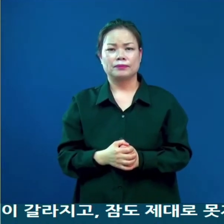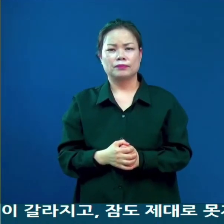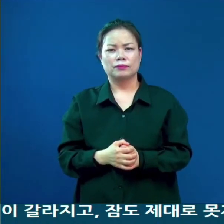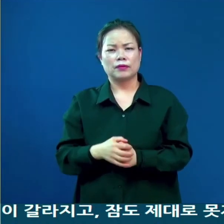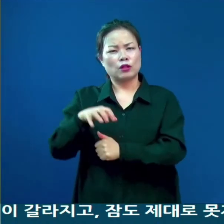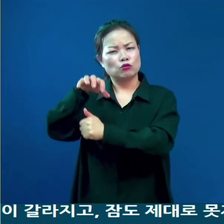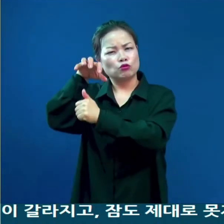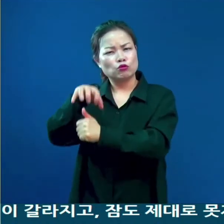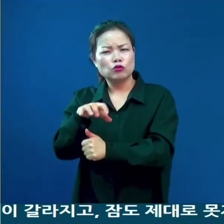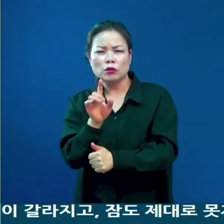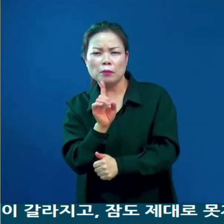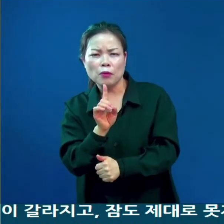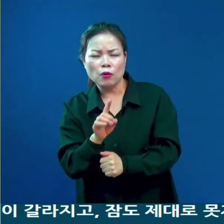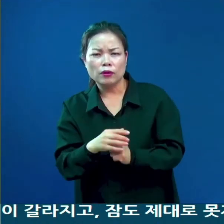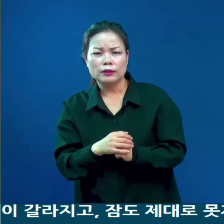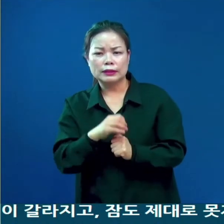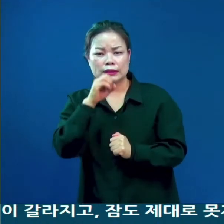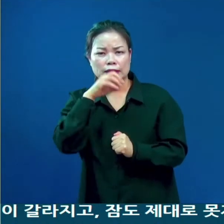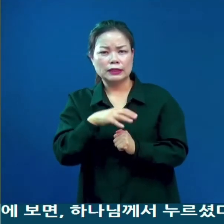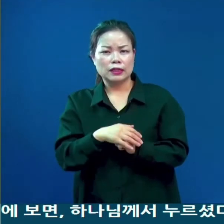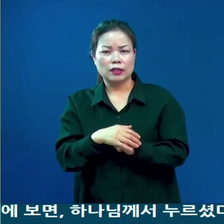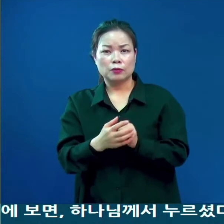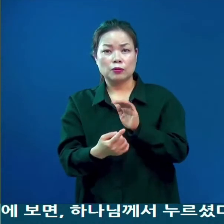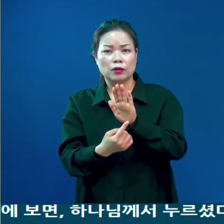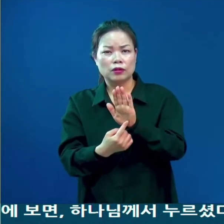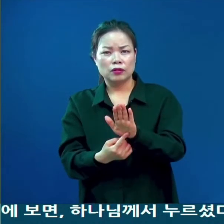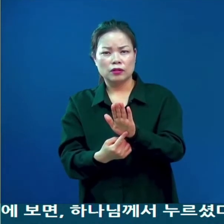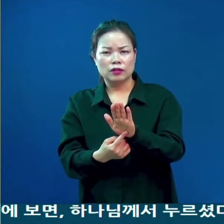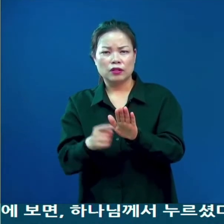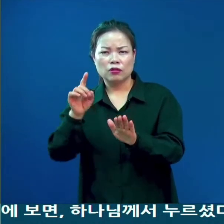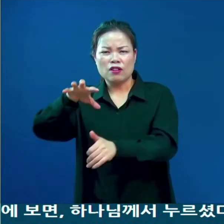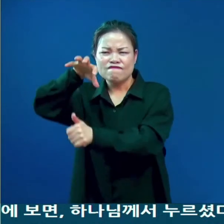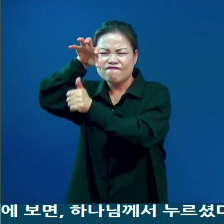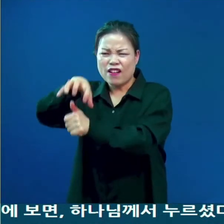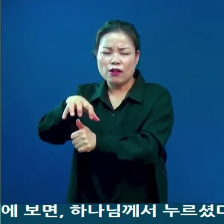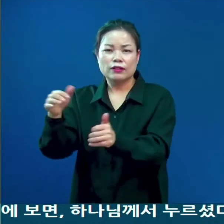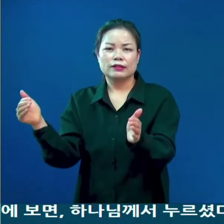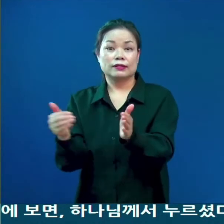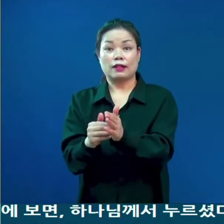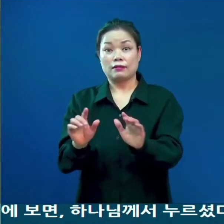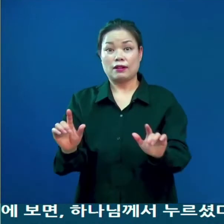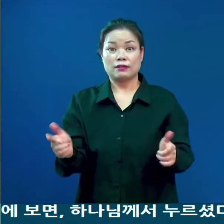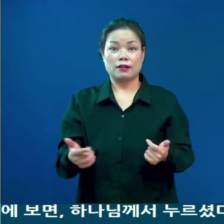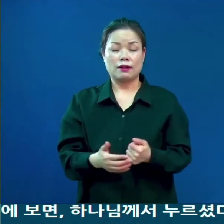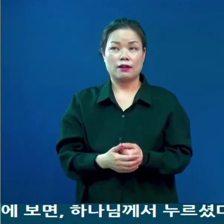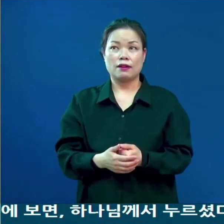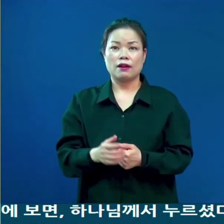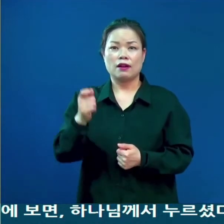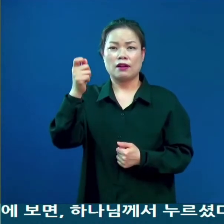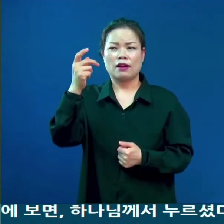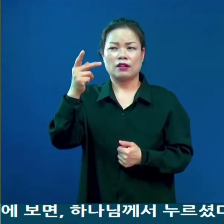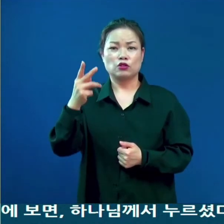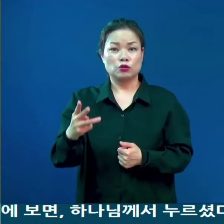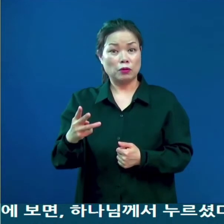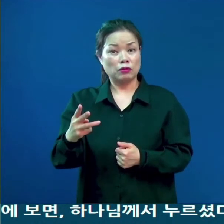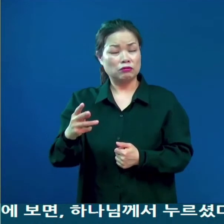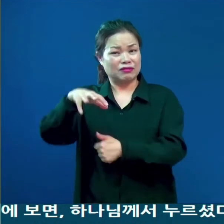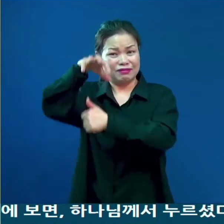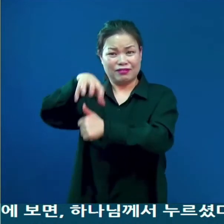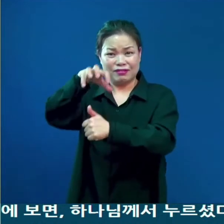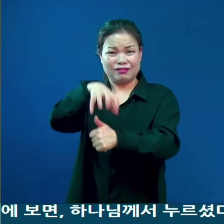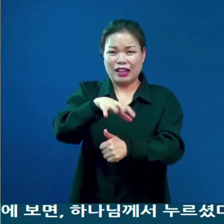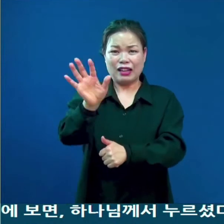여기서 누른다는 말씀은요, 그냥 방금 제가 표현한 것처럼 한번 꽉 누르고 끝나는 게 아니에요. 그냥 한두 번 꾹꾹 눌러보고 이게